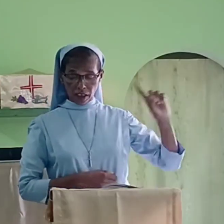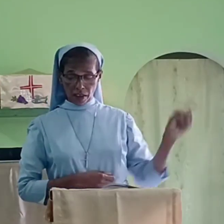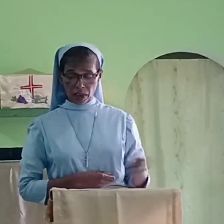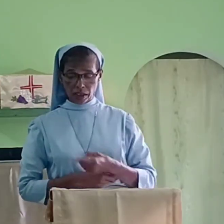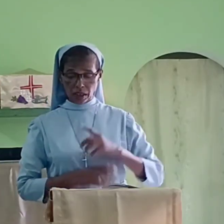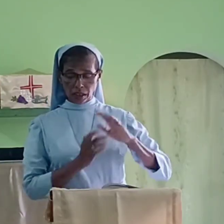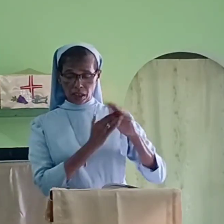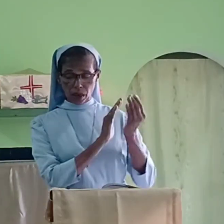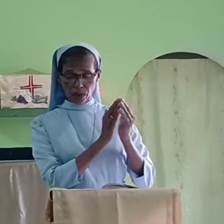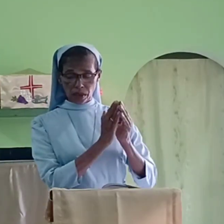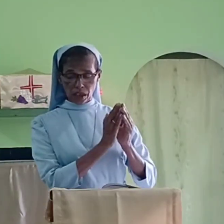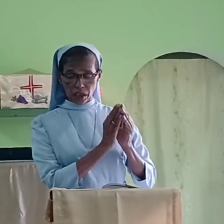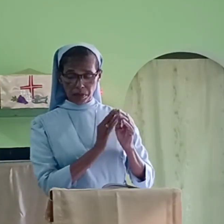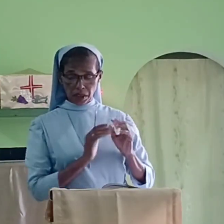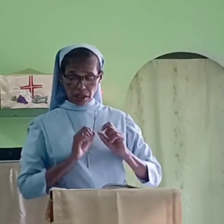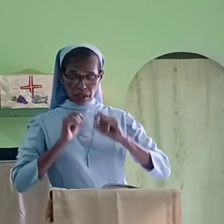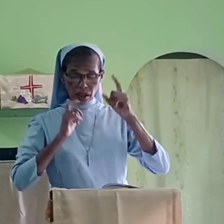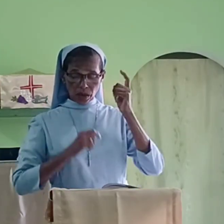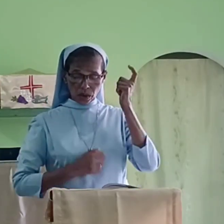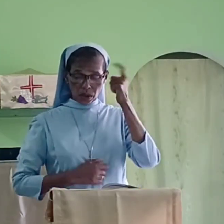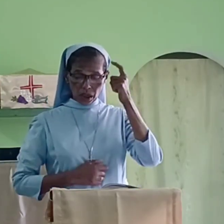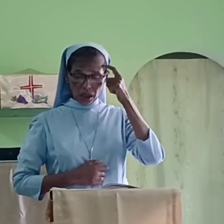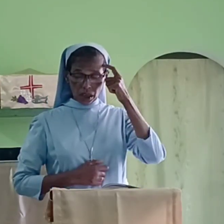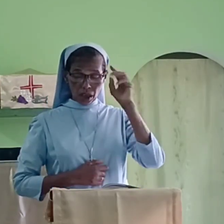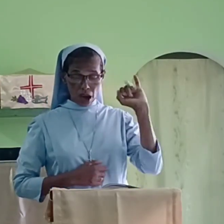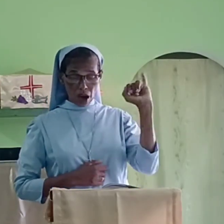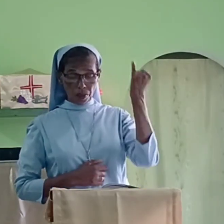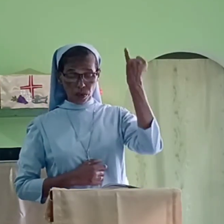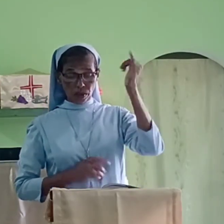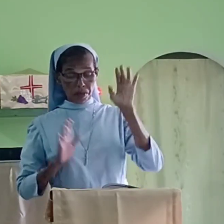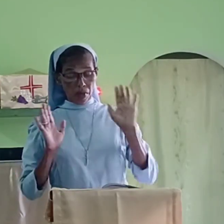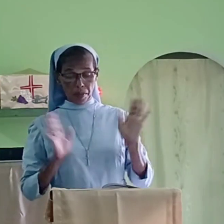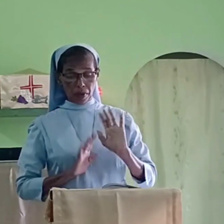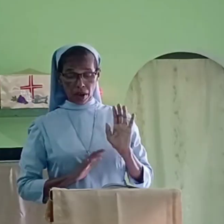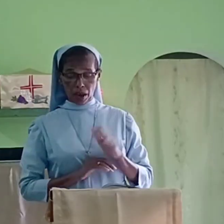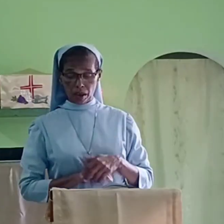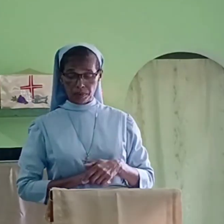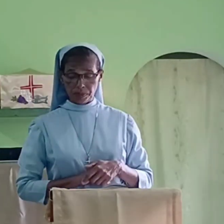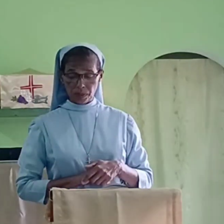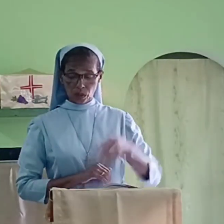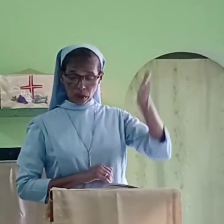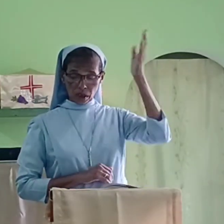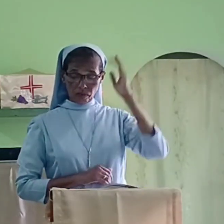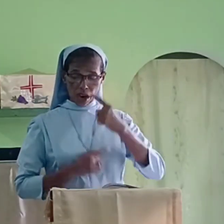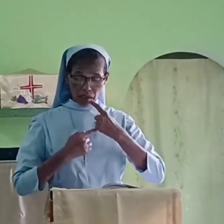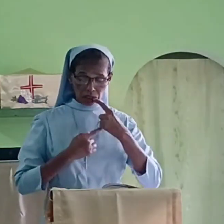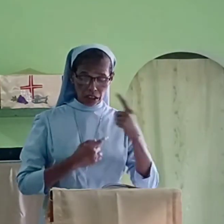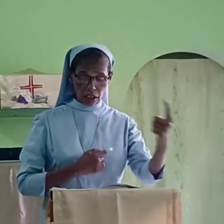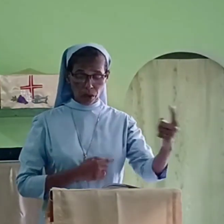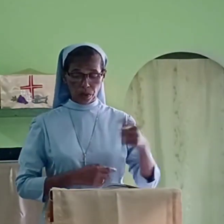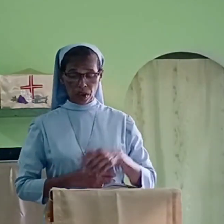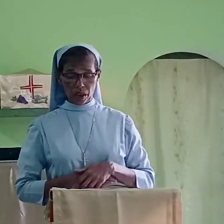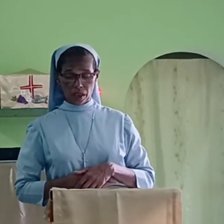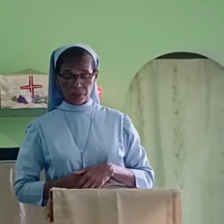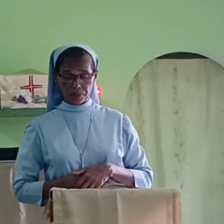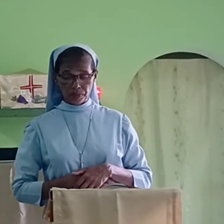දවස්වල ජෙරුසලමෙහි සිදු වූ කාරණා නොදැන සිටින අමුත්තා ඔබ පමණක් දැයි උන්වහන්සේට කීය. කවර